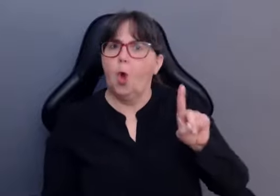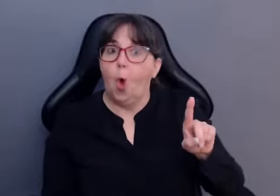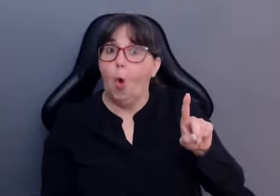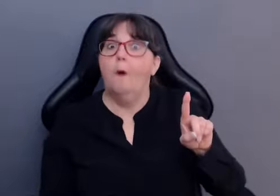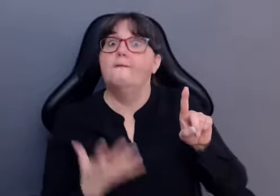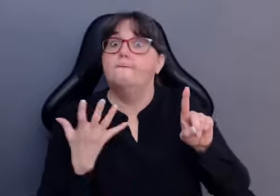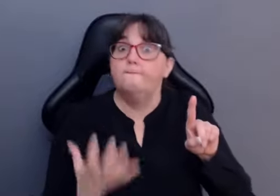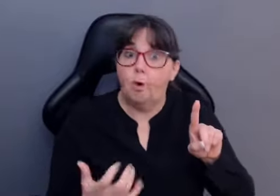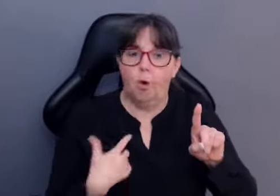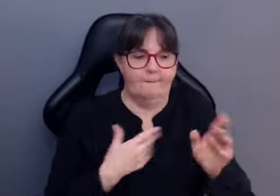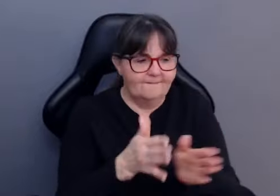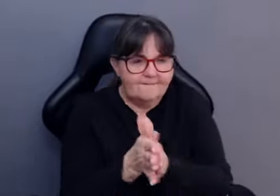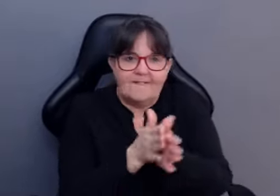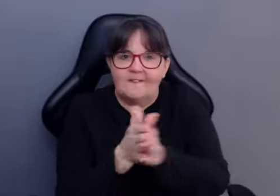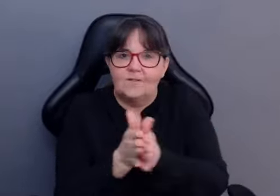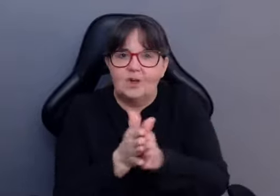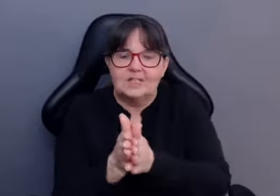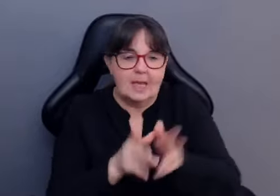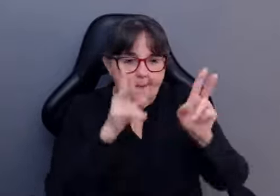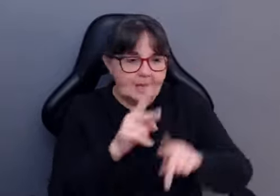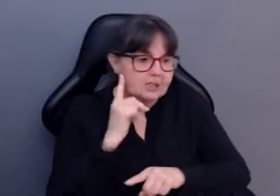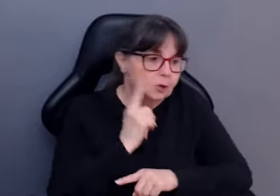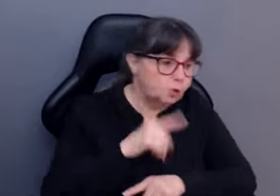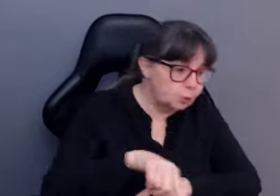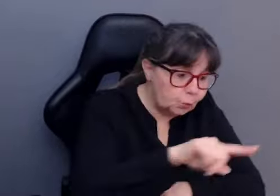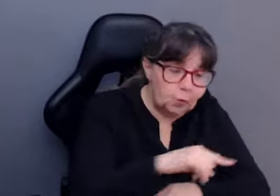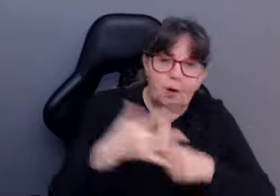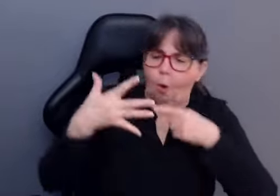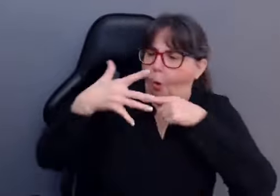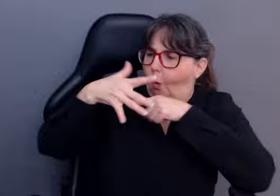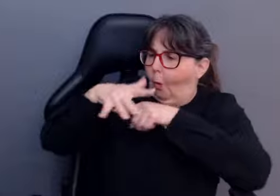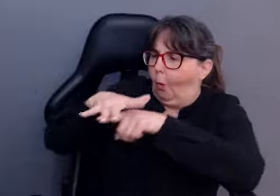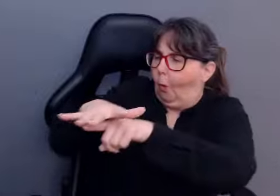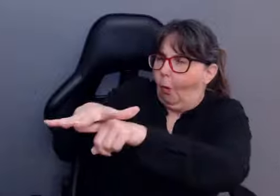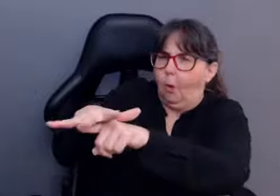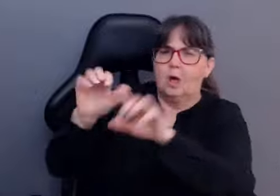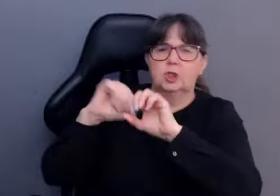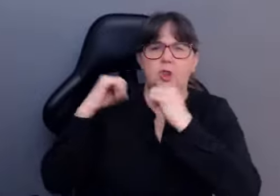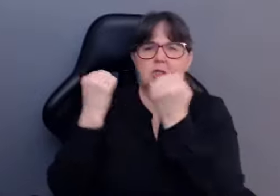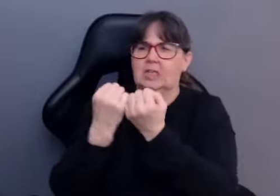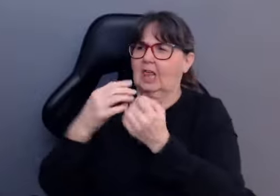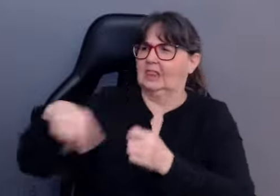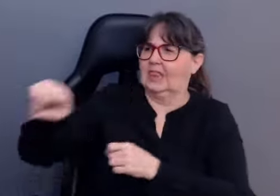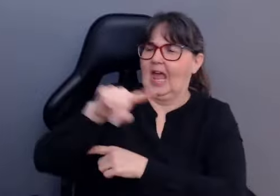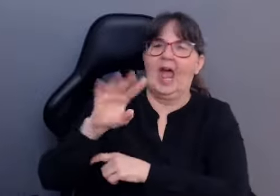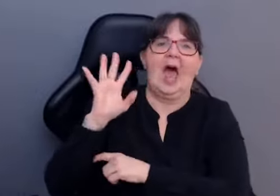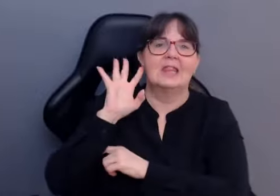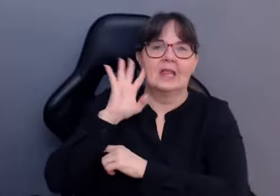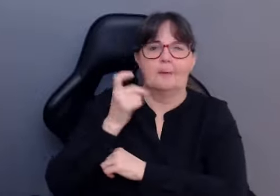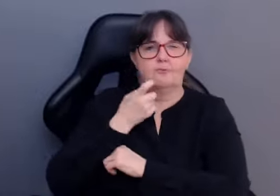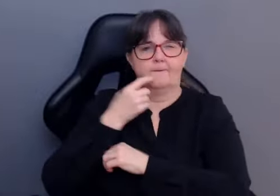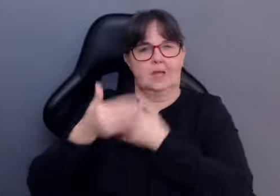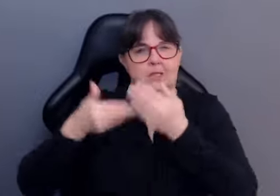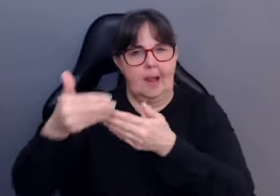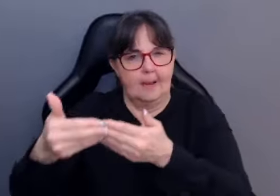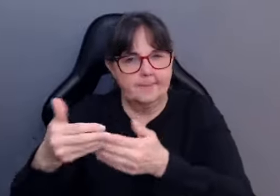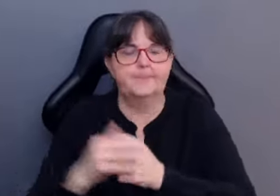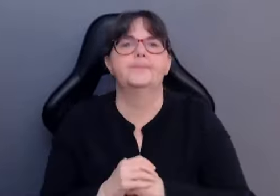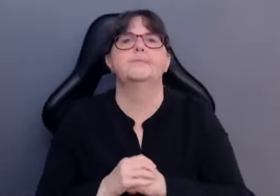Favoriser l'intégration des personnes sourdes auprès d'une société majoritairement entendante. Point